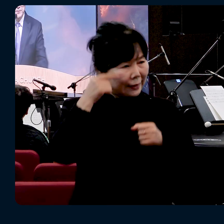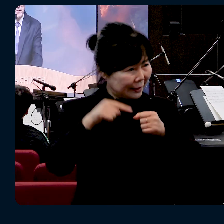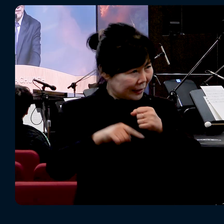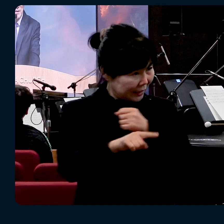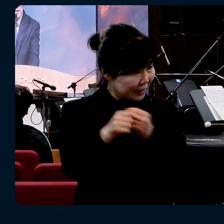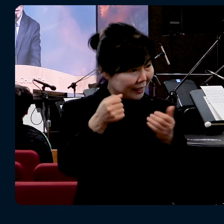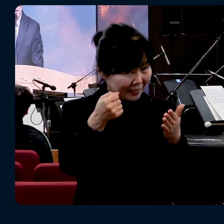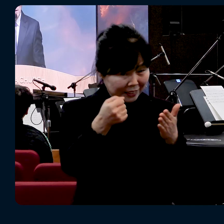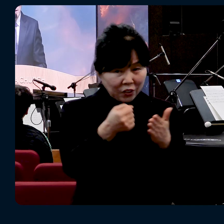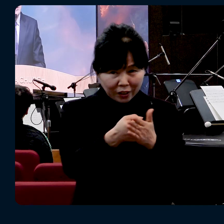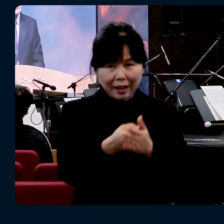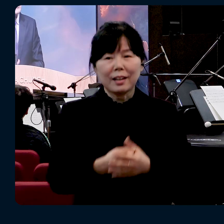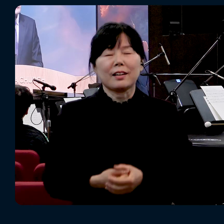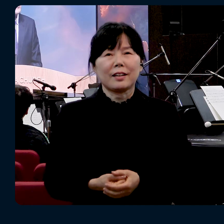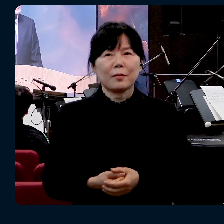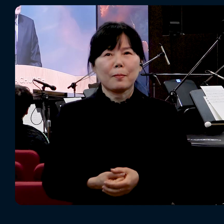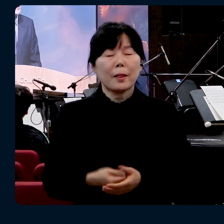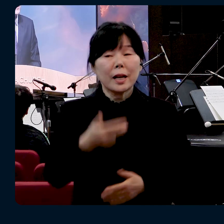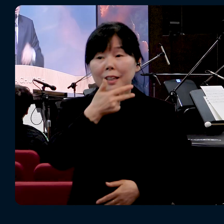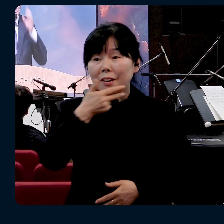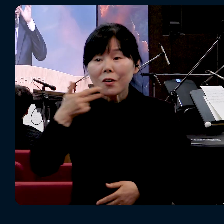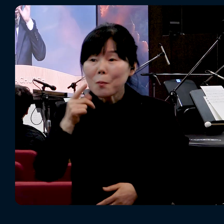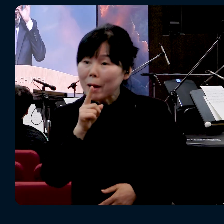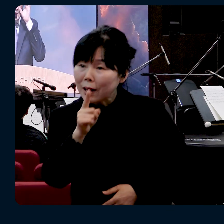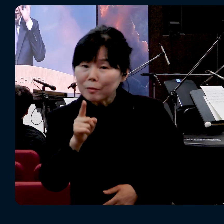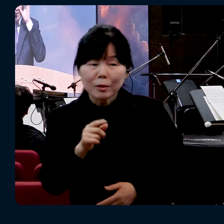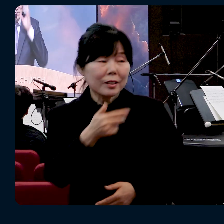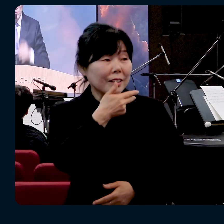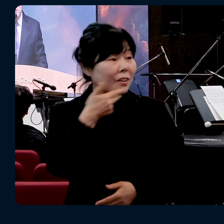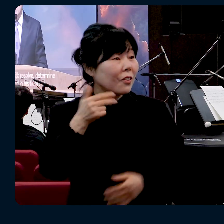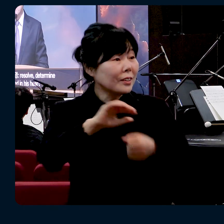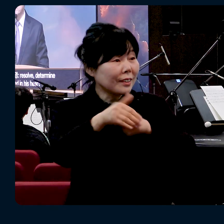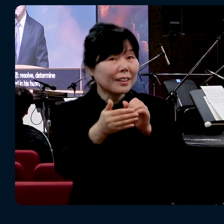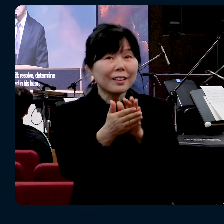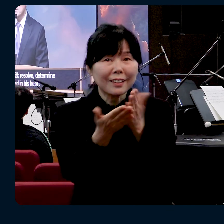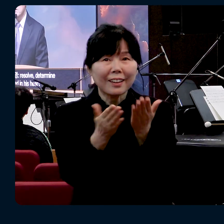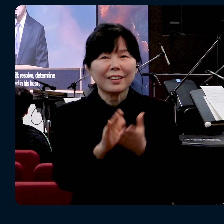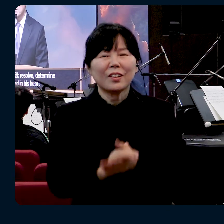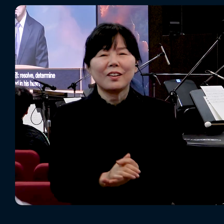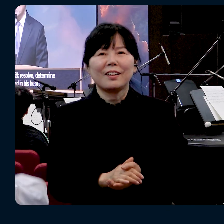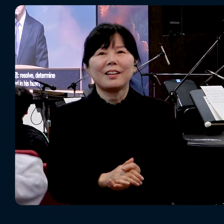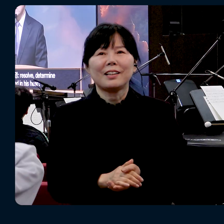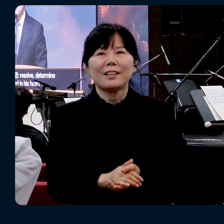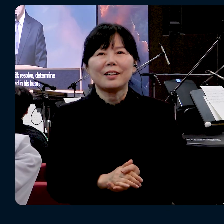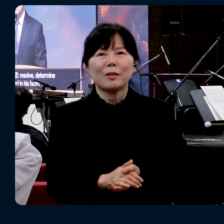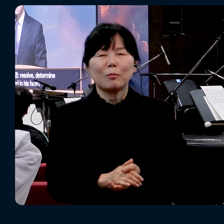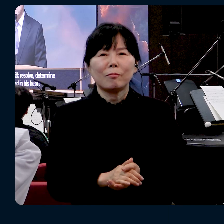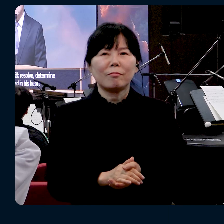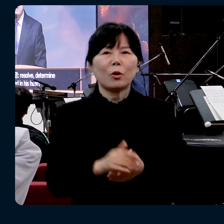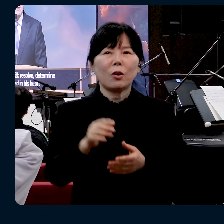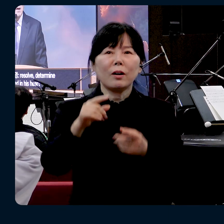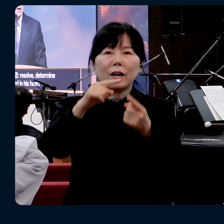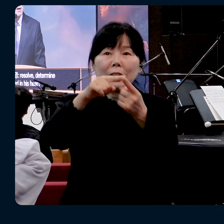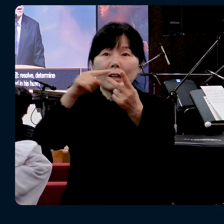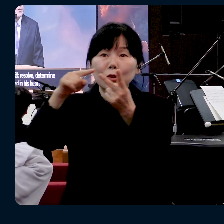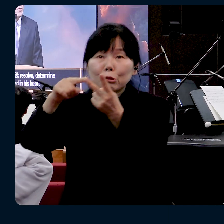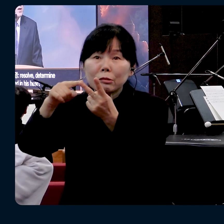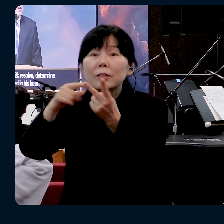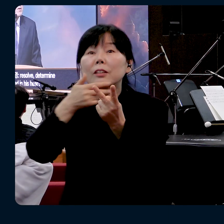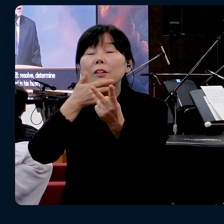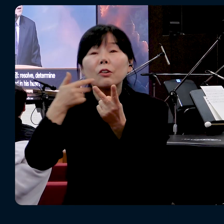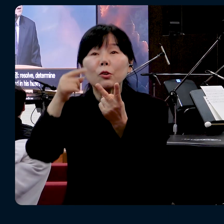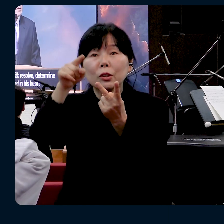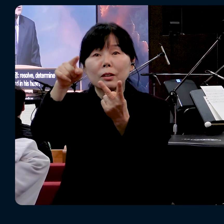뜻을 정하여, 이것을 영어 성경에서는요, resolve 혹은 determine